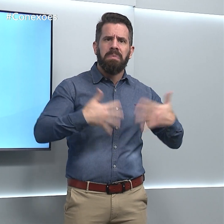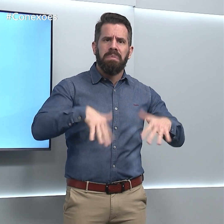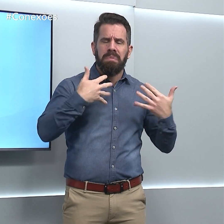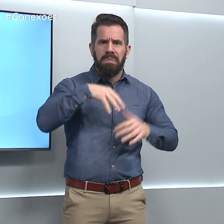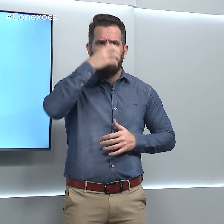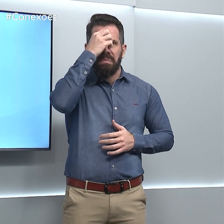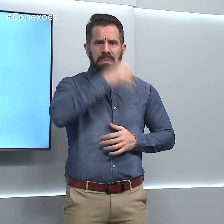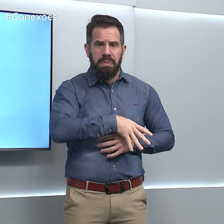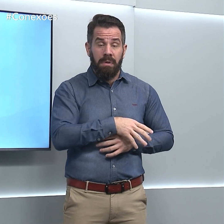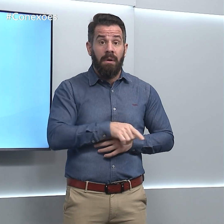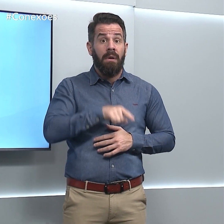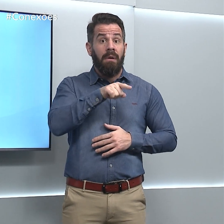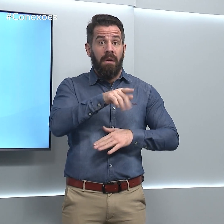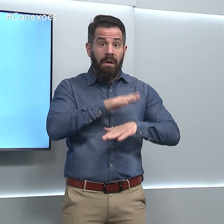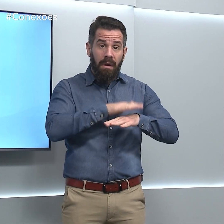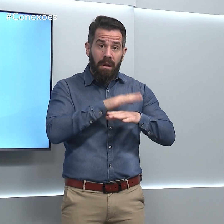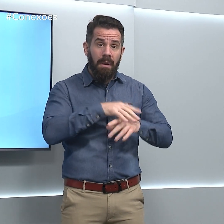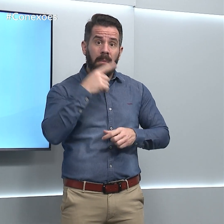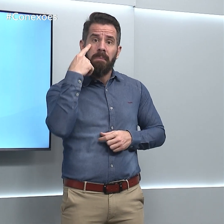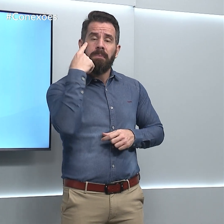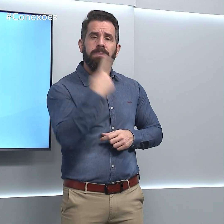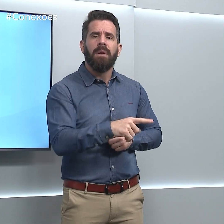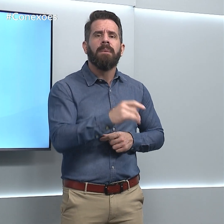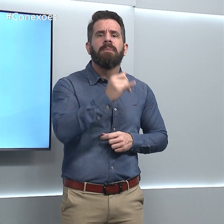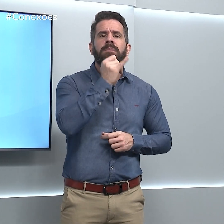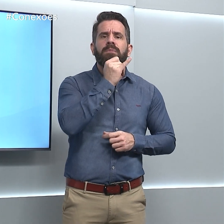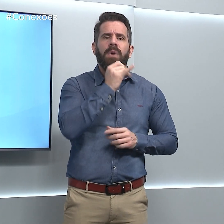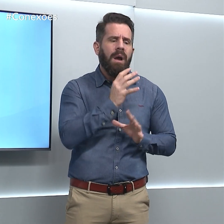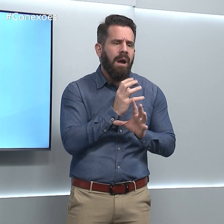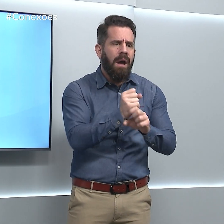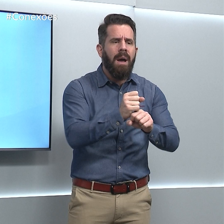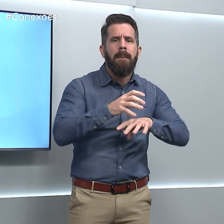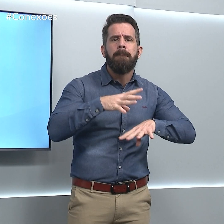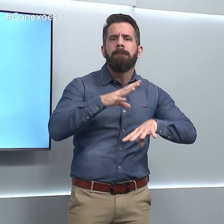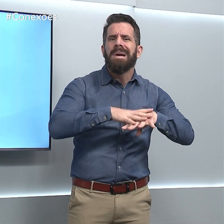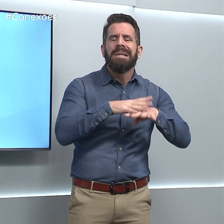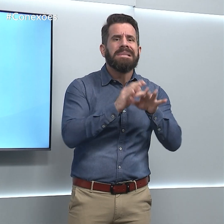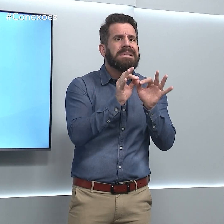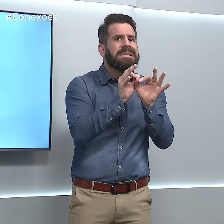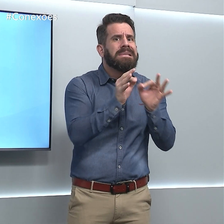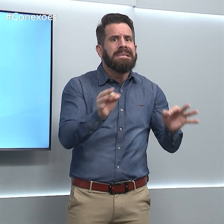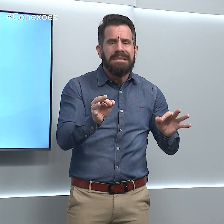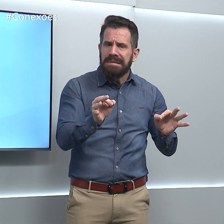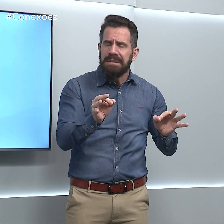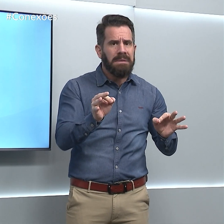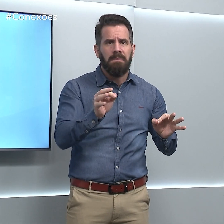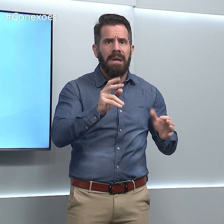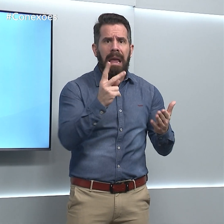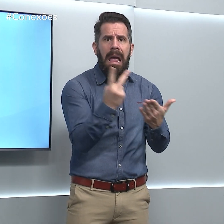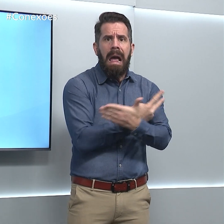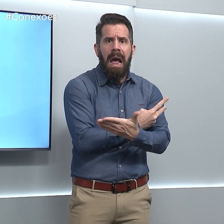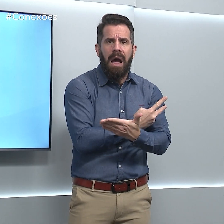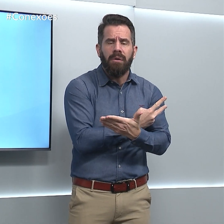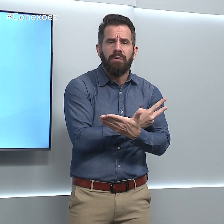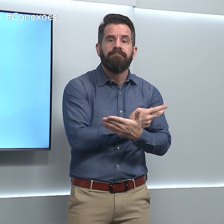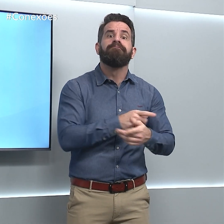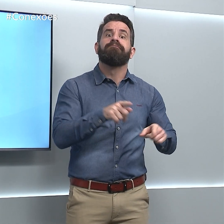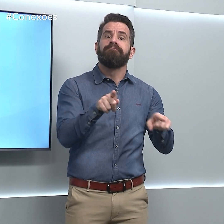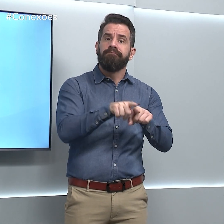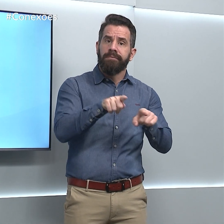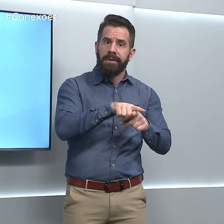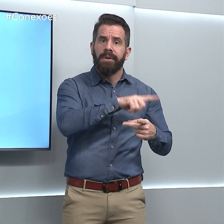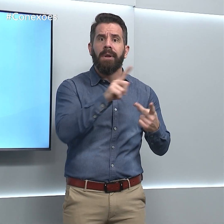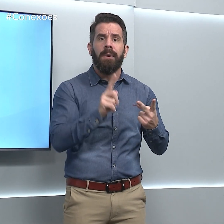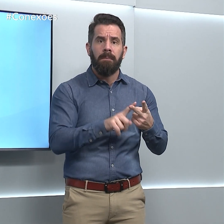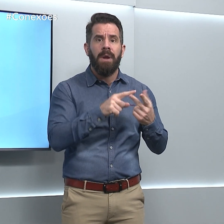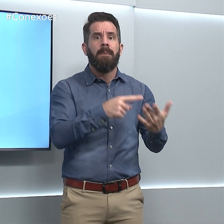O recurso foi flagrado errando cálculos matemáticos simples, por exemplo. Além disso, também mostrou